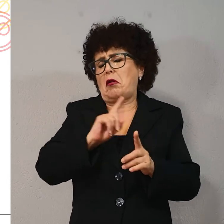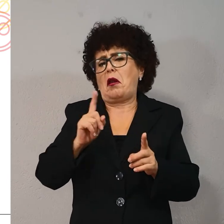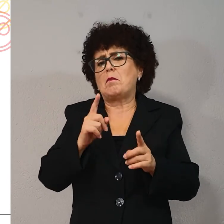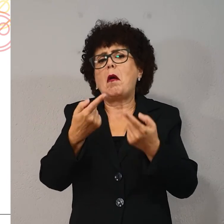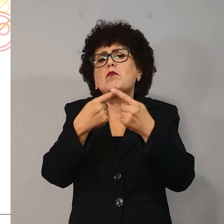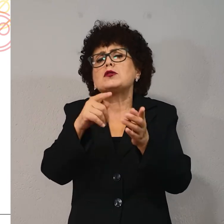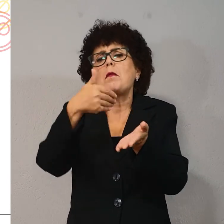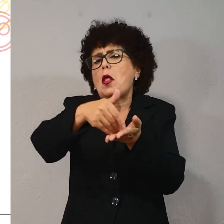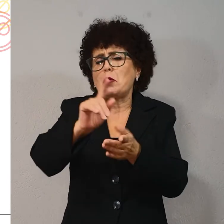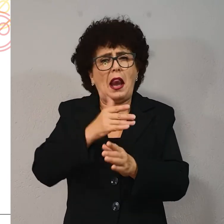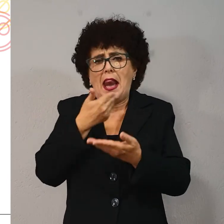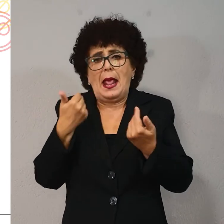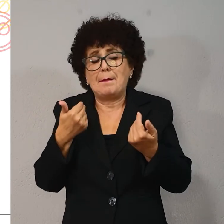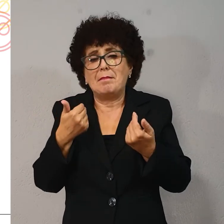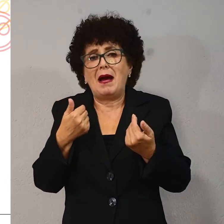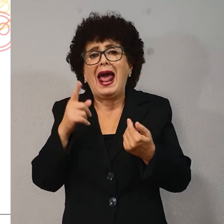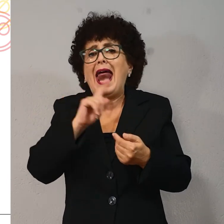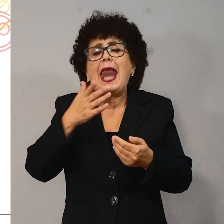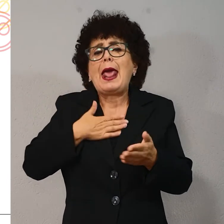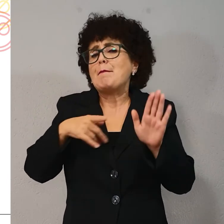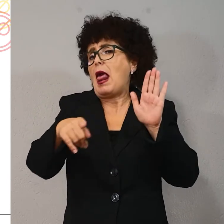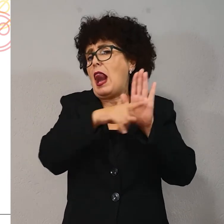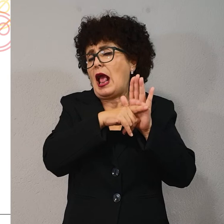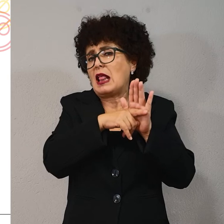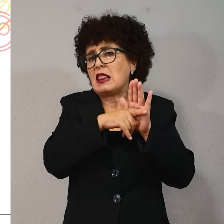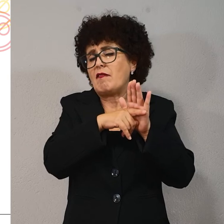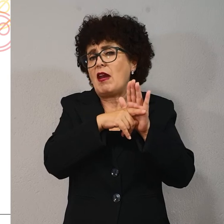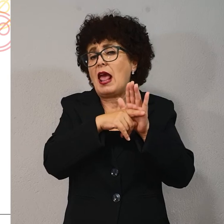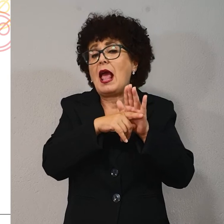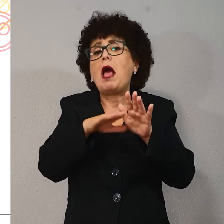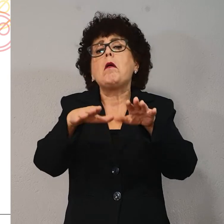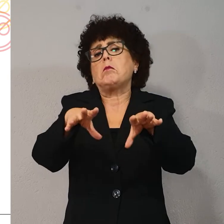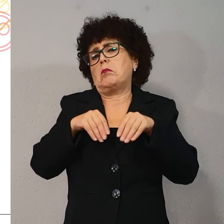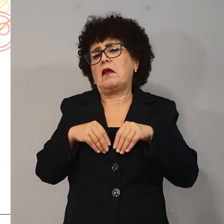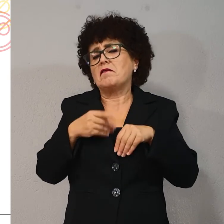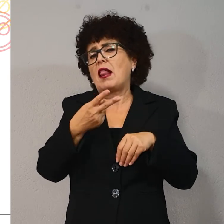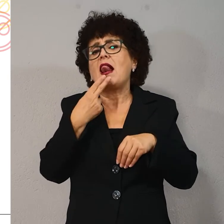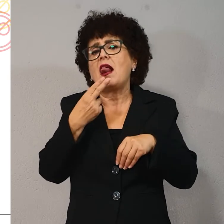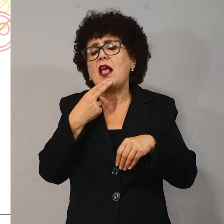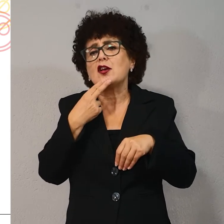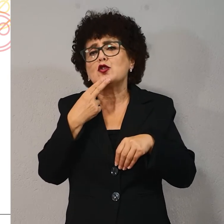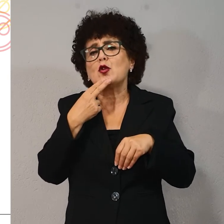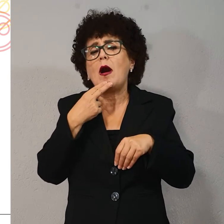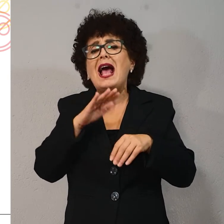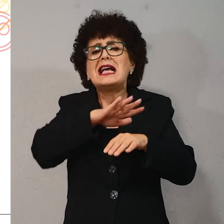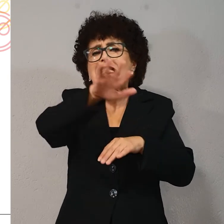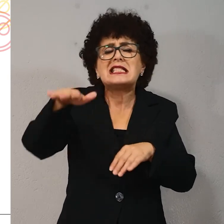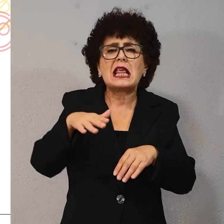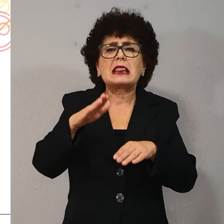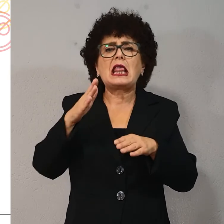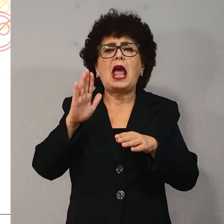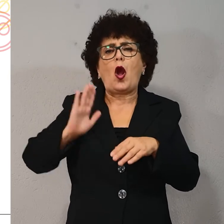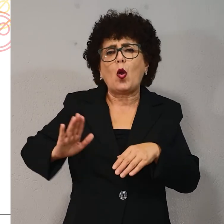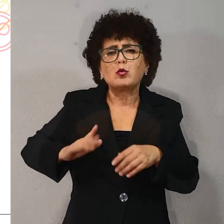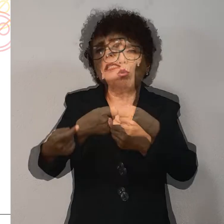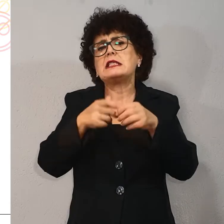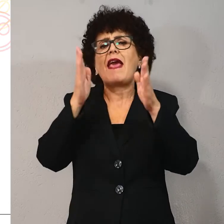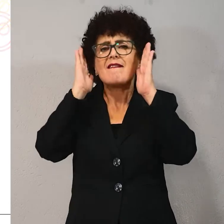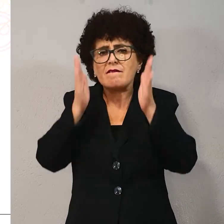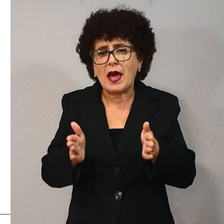посебни средства. Нема несакани ефекти. Прифатлив метод за сите религиозни и културни